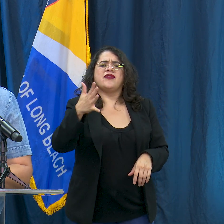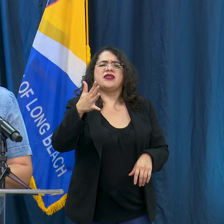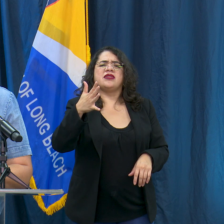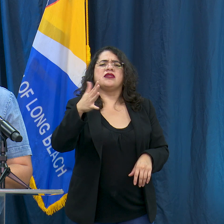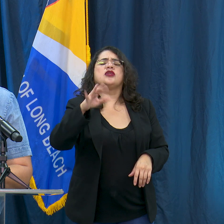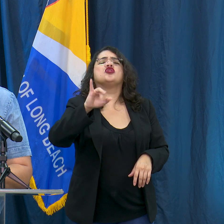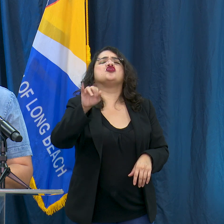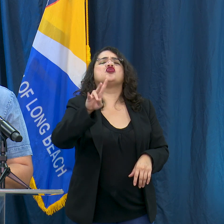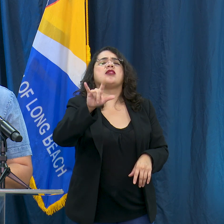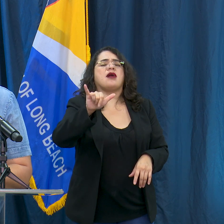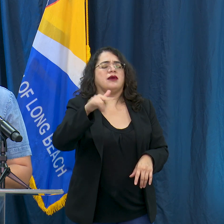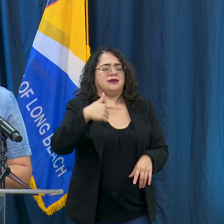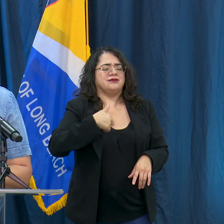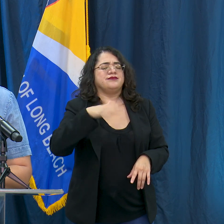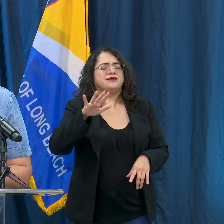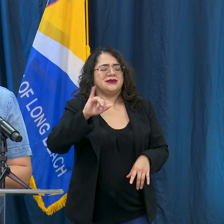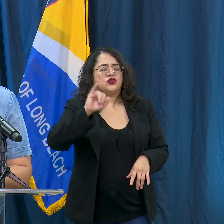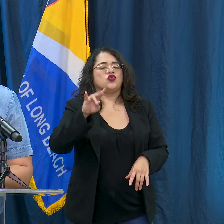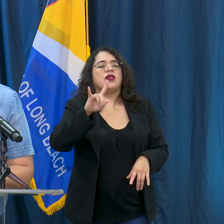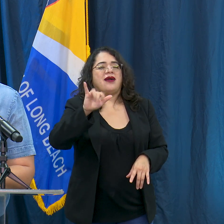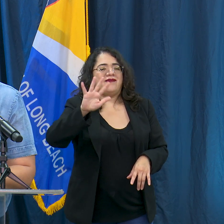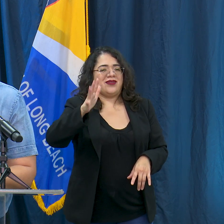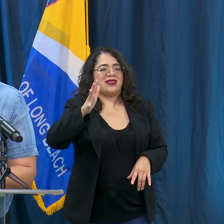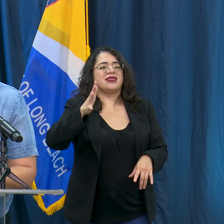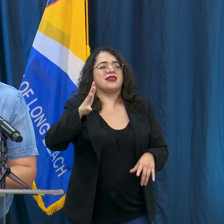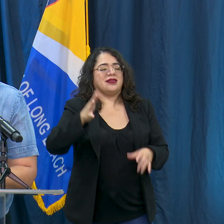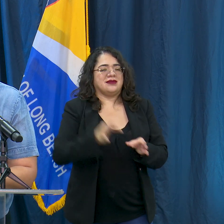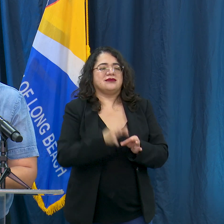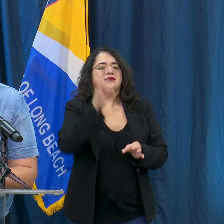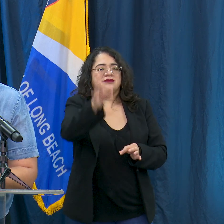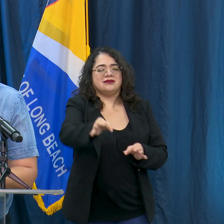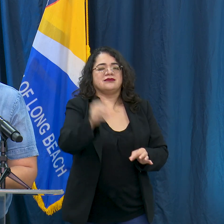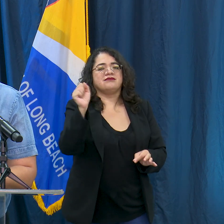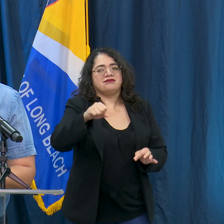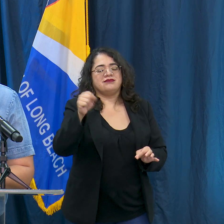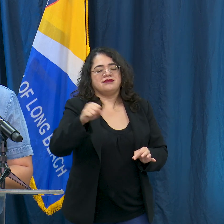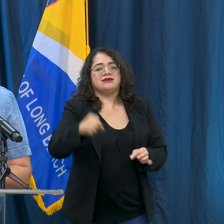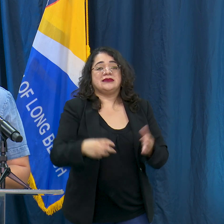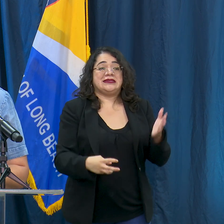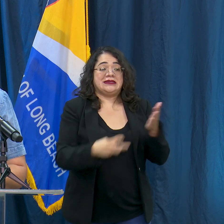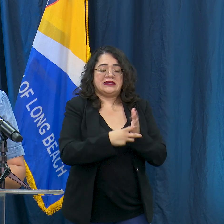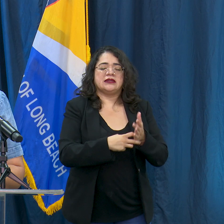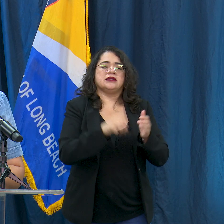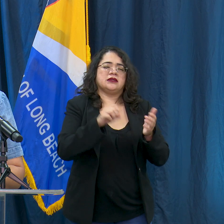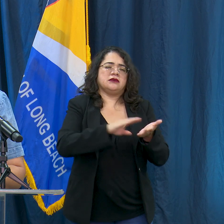el 5 de julio. So, tenemos otras pocas semanas para extender ese programa y